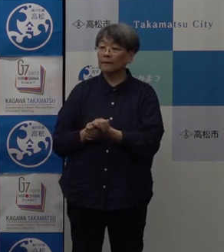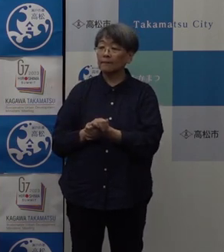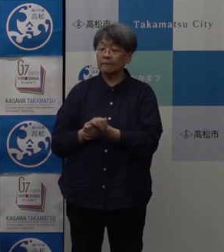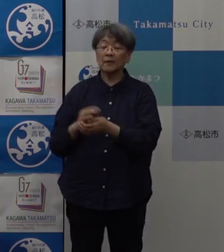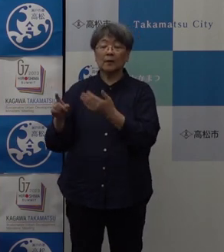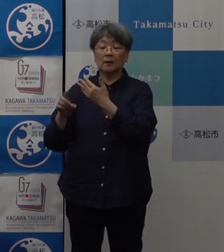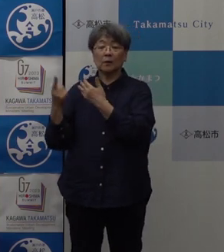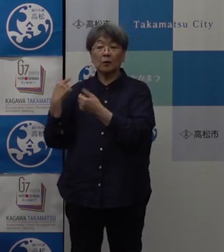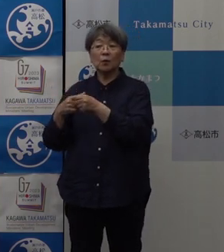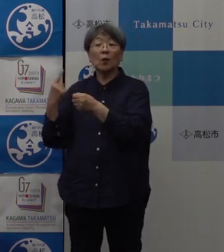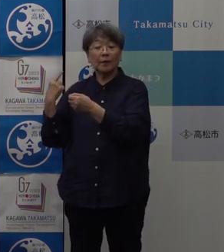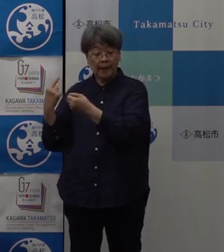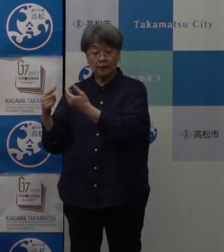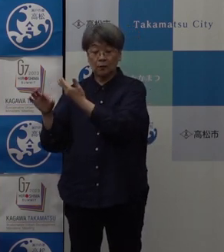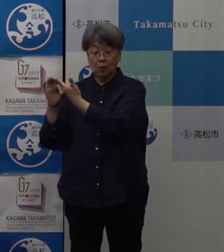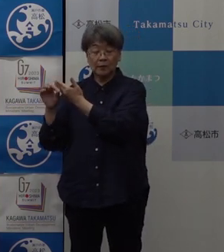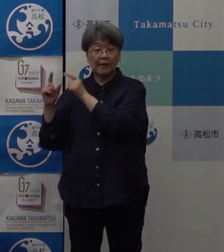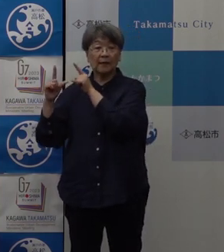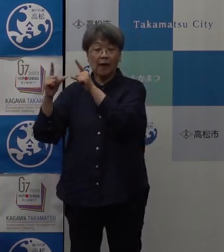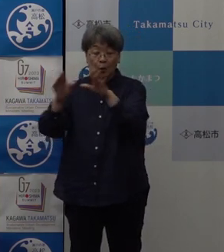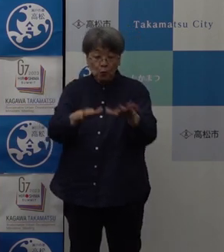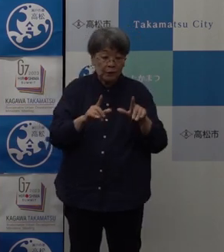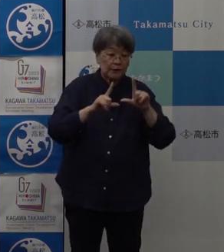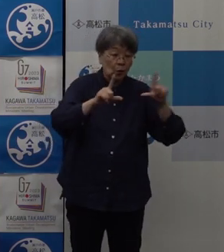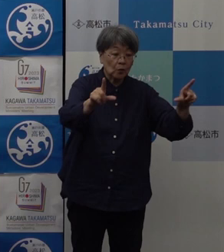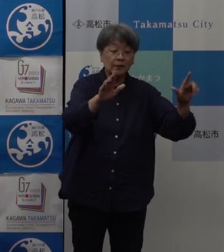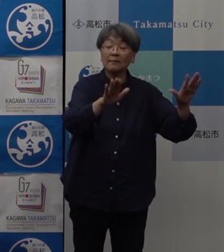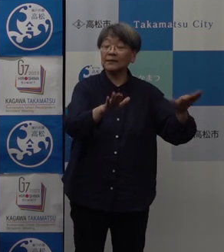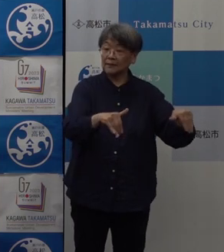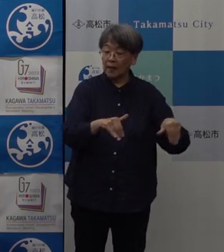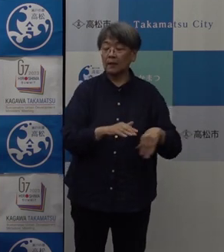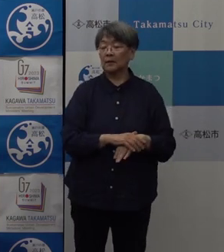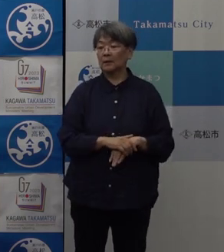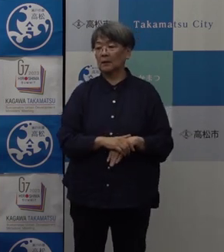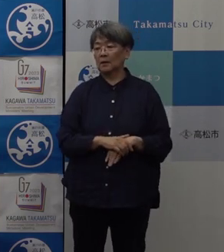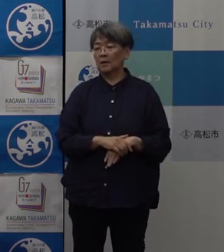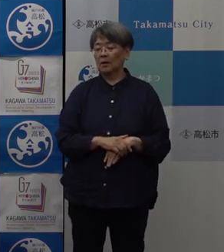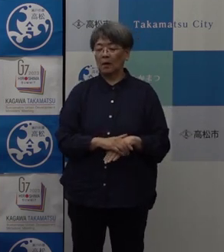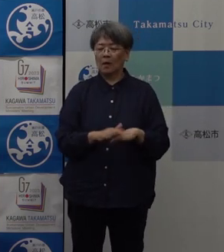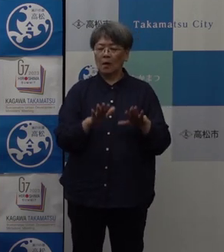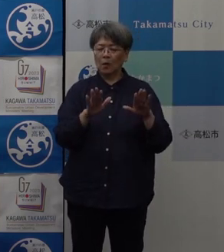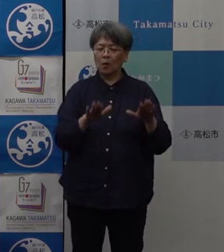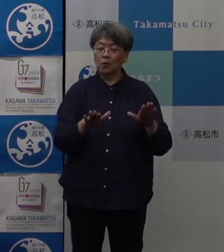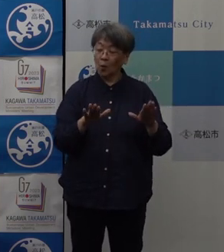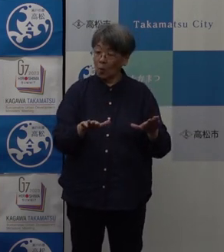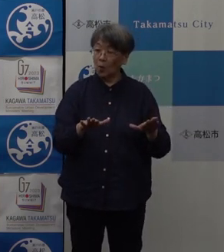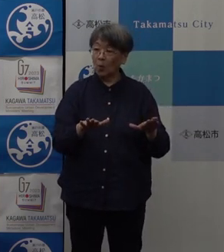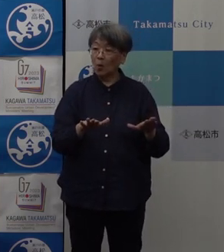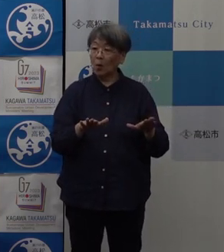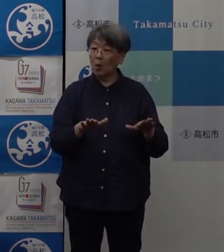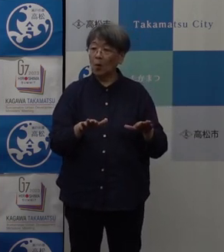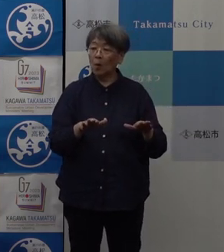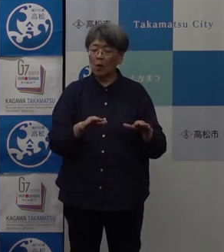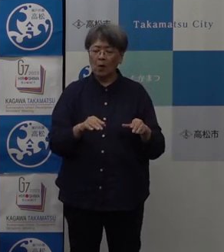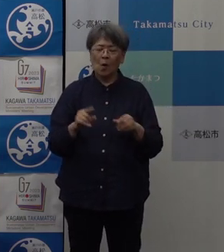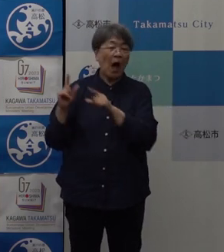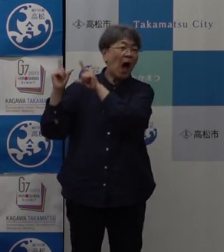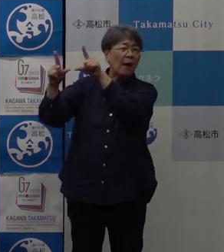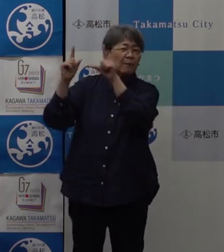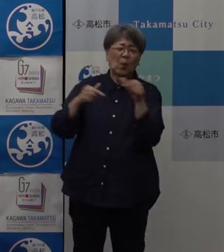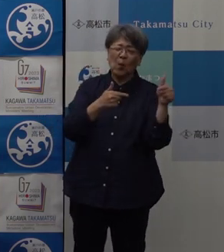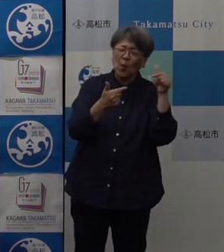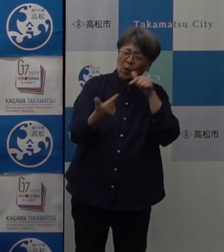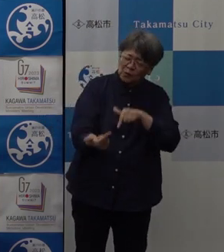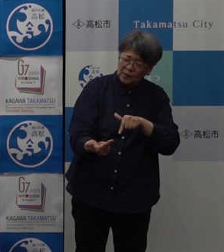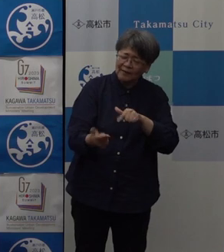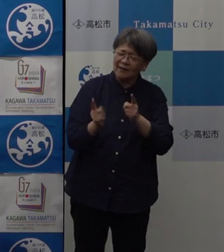公表された、まあ、今年何公表されたということなんですけれども、この公表の、まあ、いわゆる遅さ的なところについてはどの